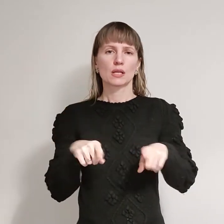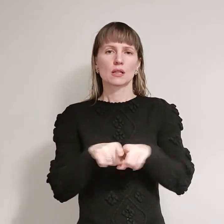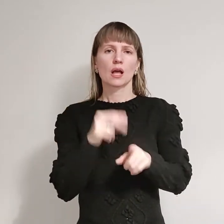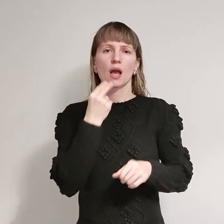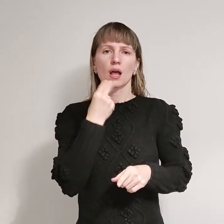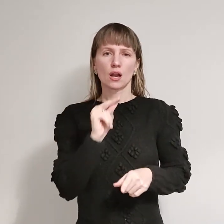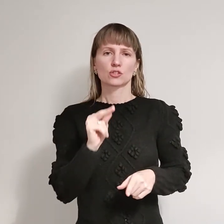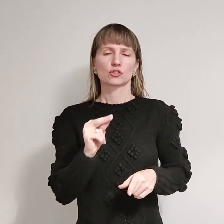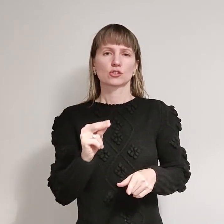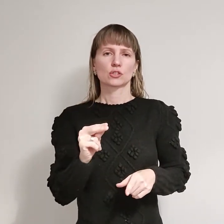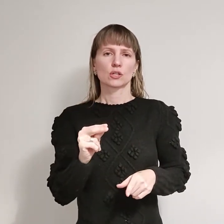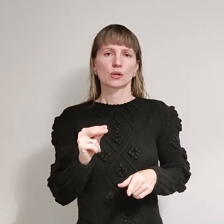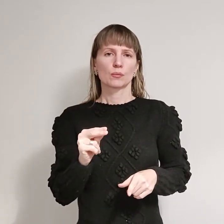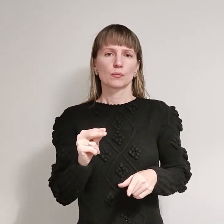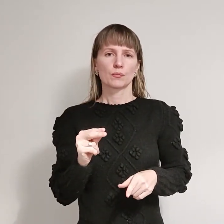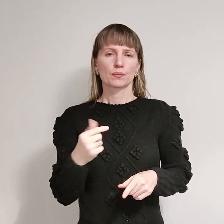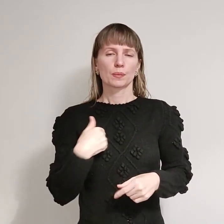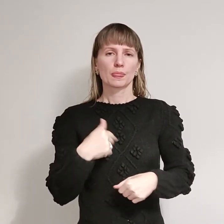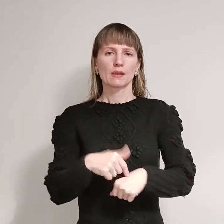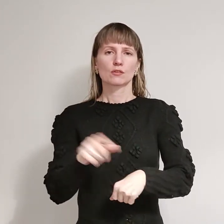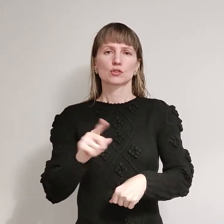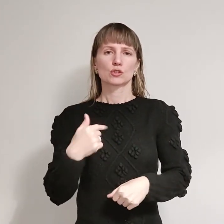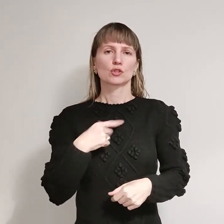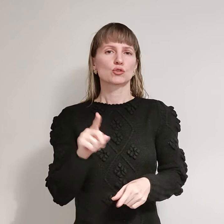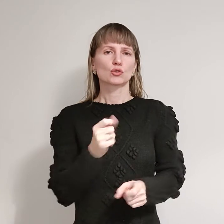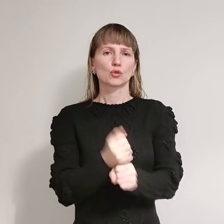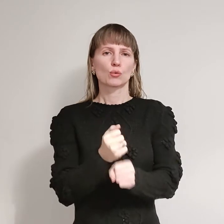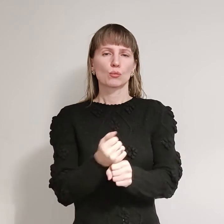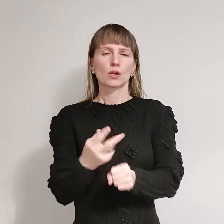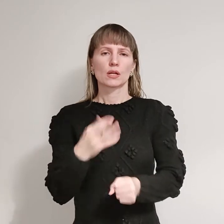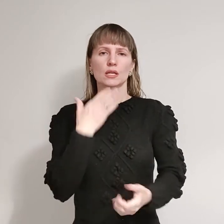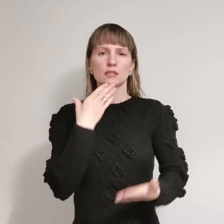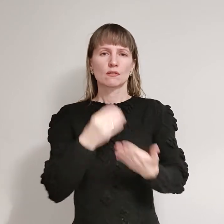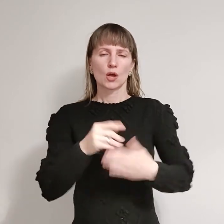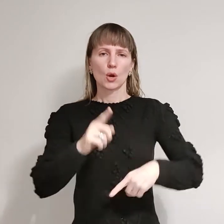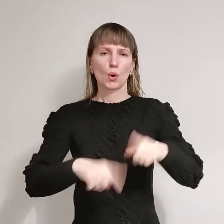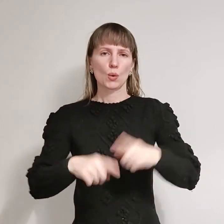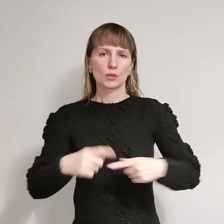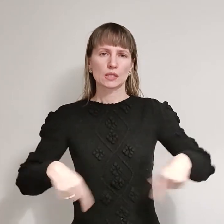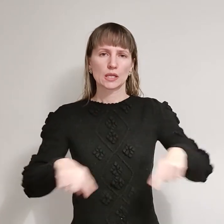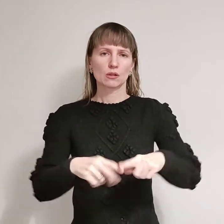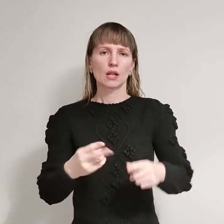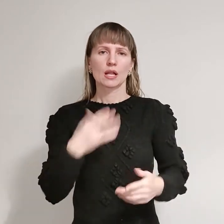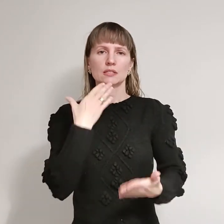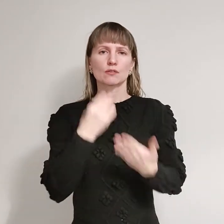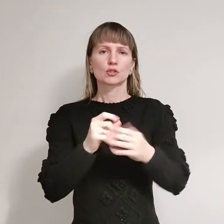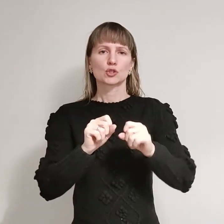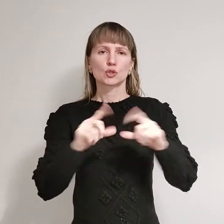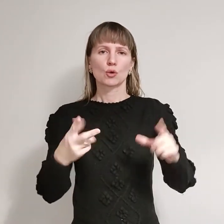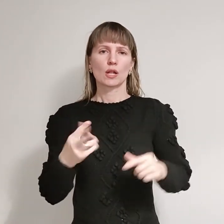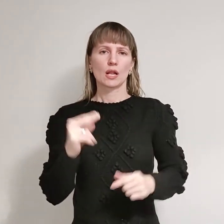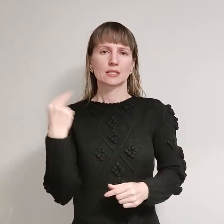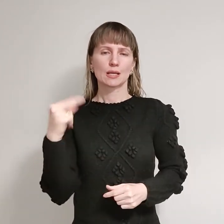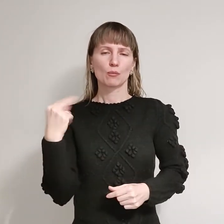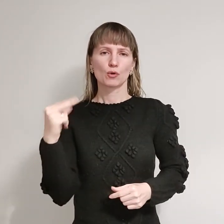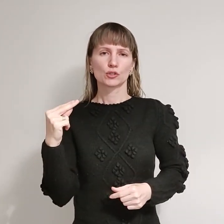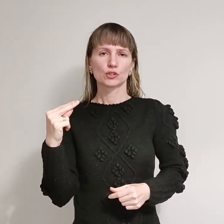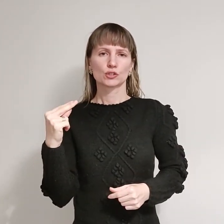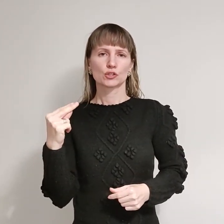Я відчуваю, що я щось роблю для своєї батьківщини, для своєї школи, для Запоріжжя. І це мене